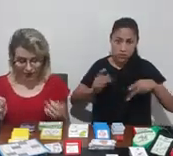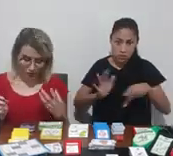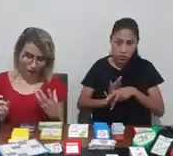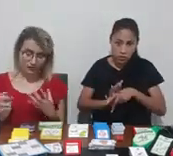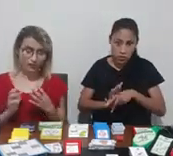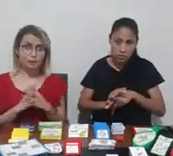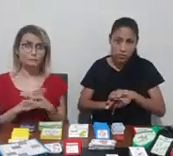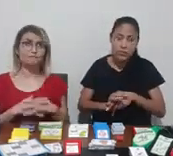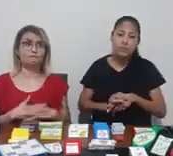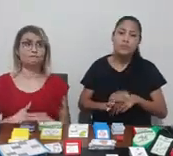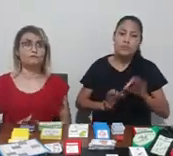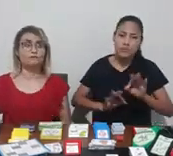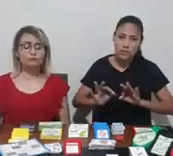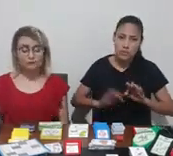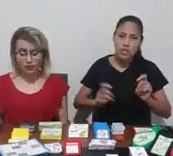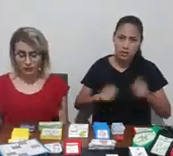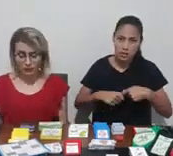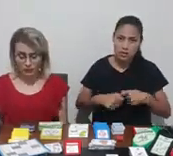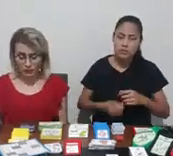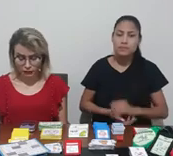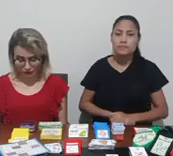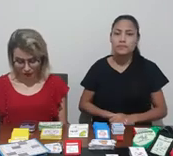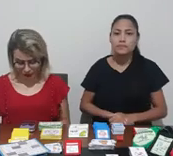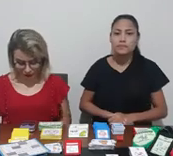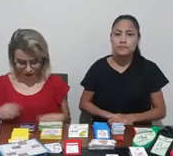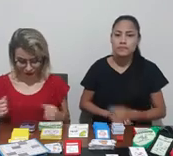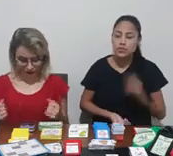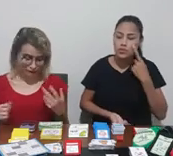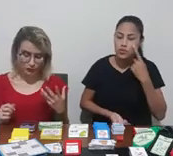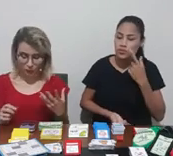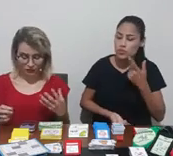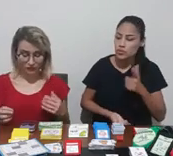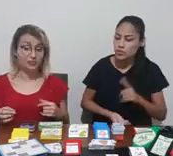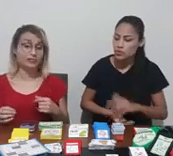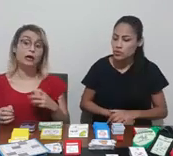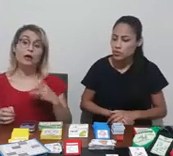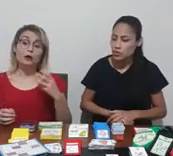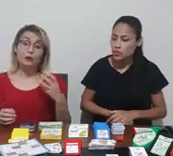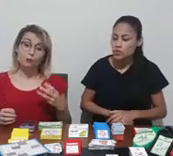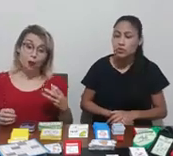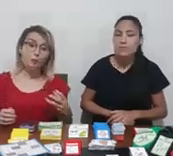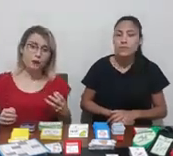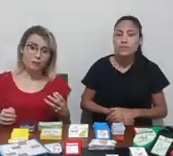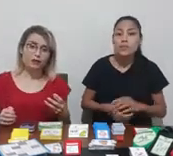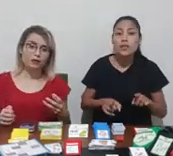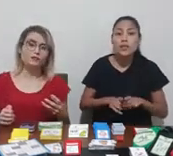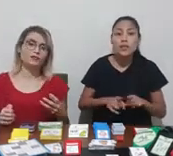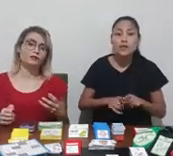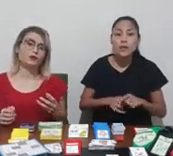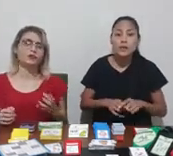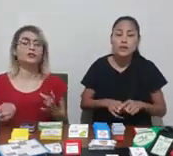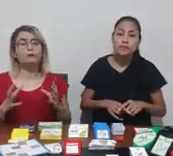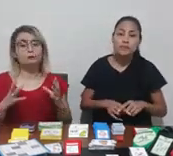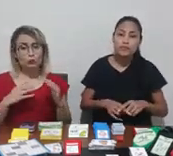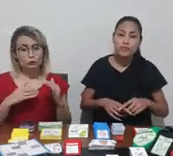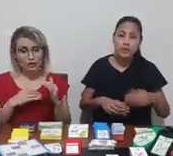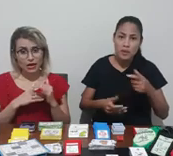Você pode fazer, deixa eu ver mais o que você pode fazer, sim. Com o próprio papelão você